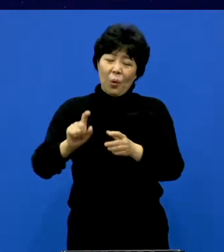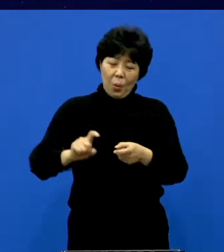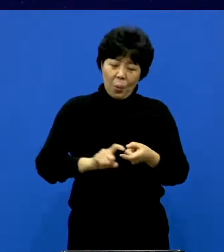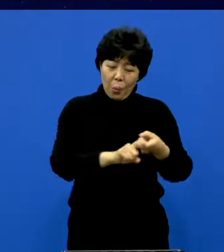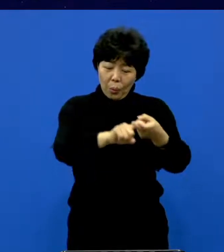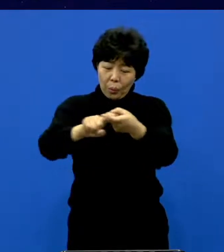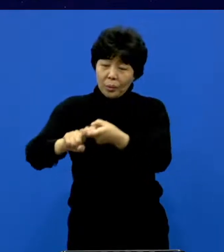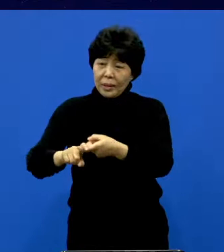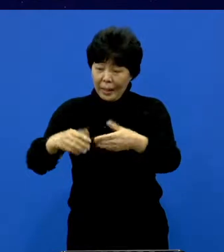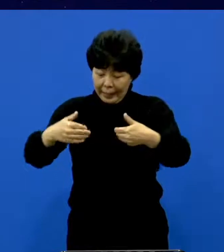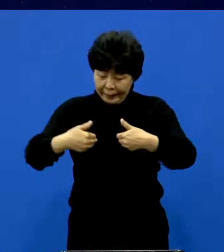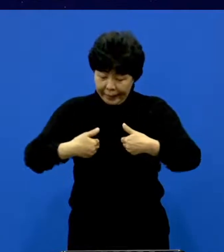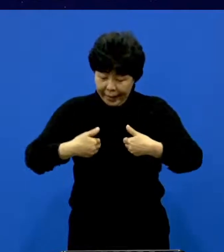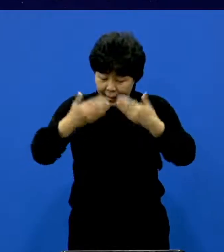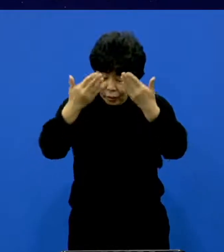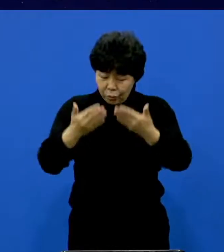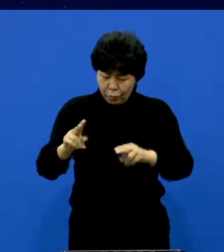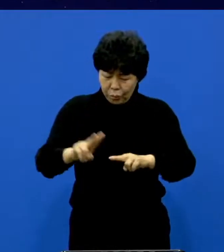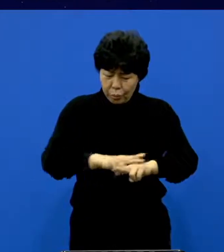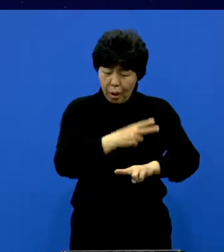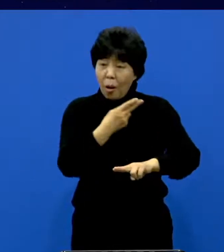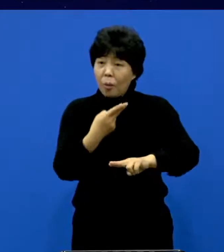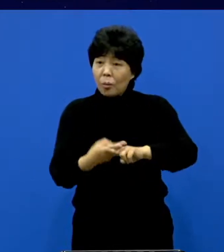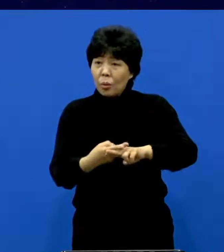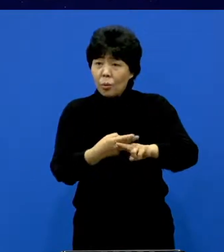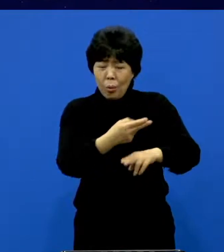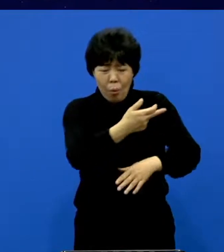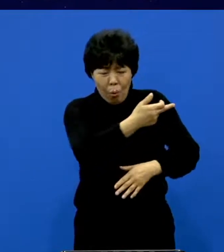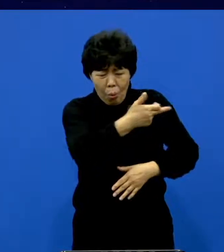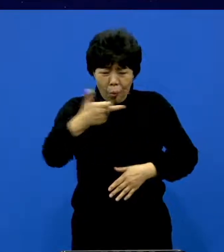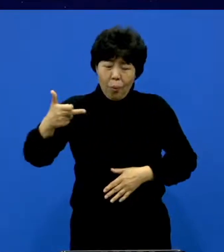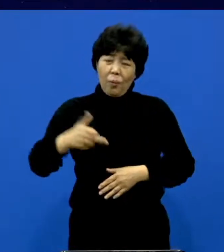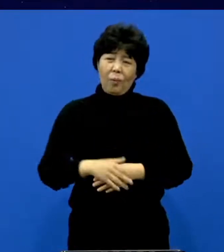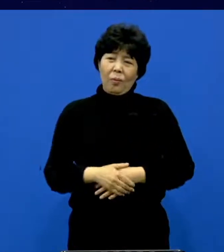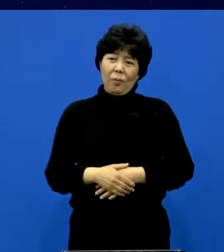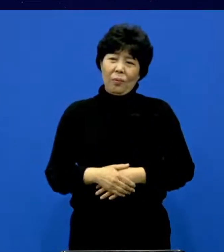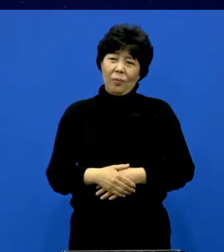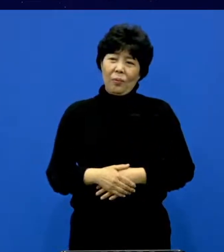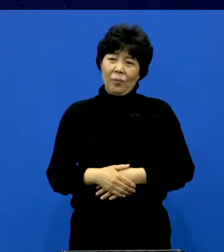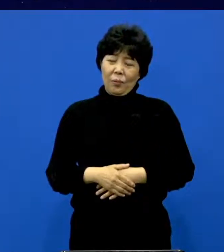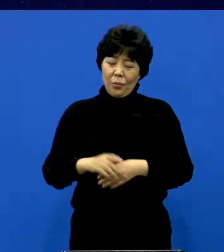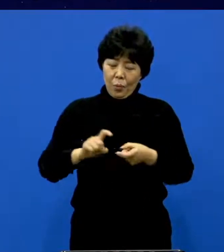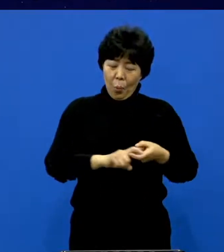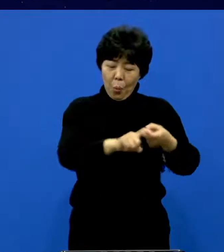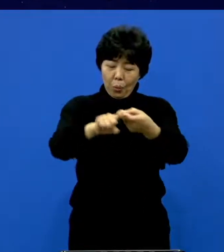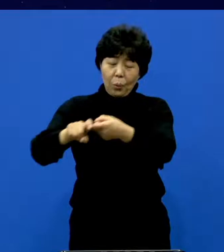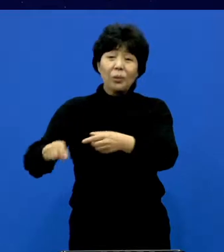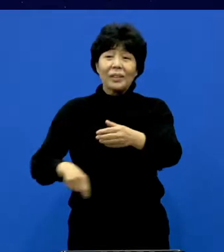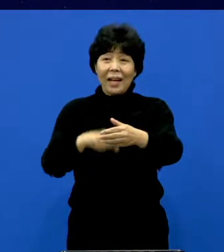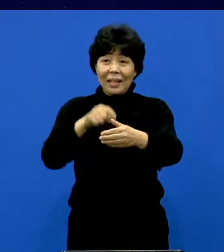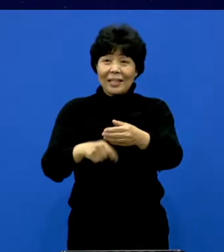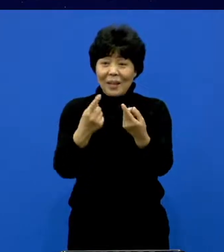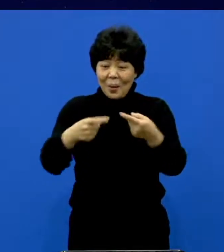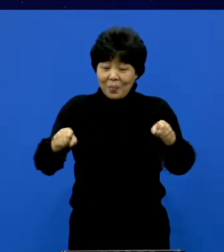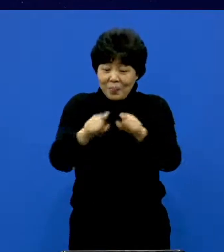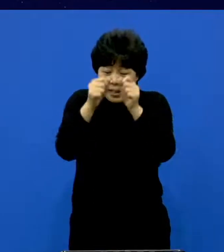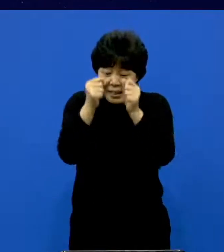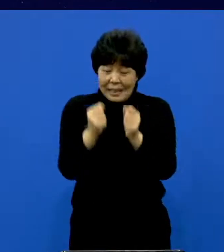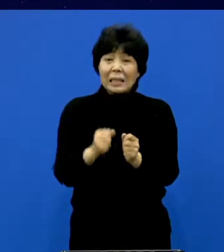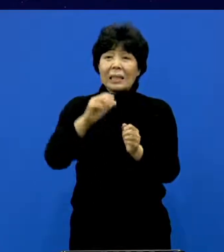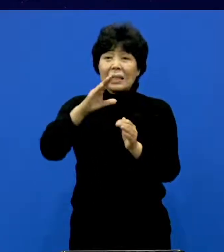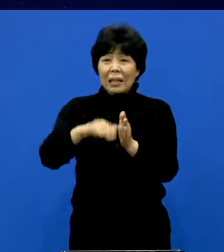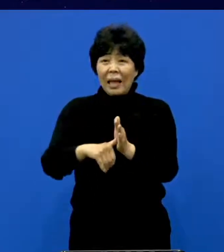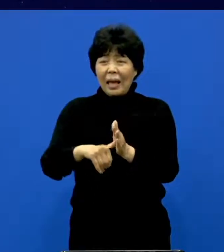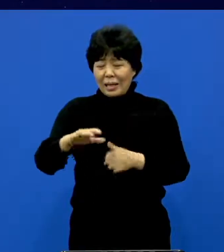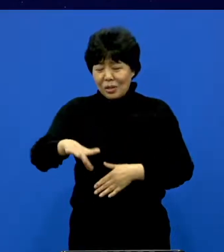나에게 주는 선물은 너무도 큰 것입니다. 처음은 어렵지만 들어가서 그 공동체 안에서 함께 할 때 많은 어려움이 있지만